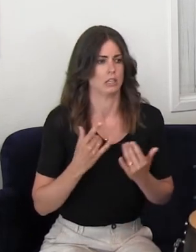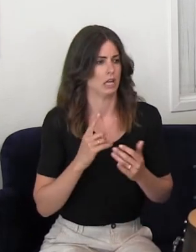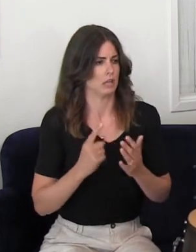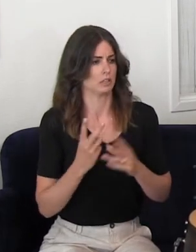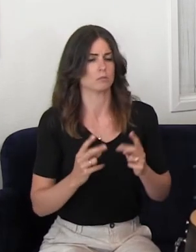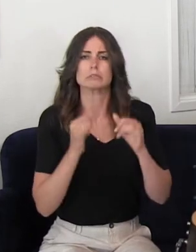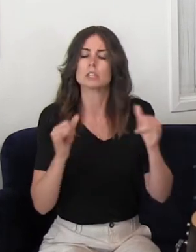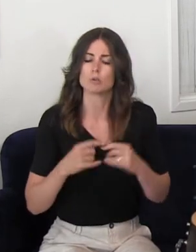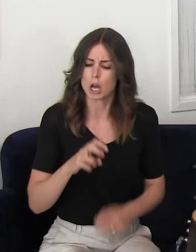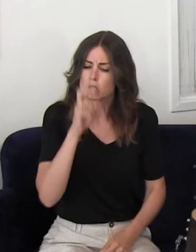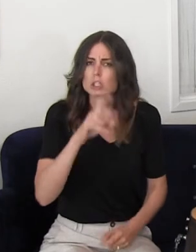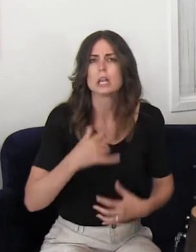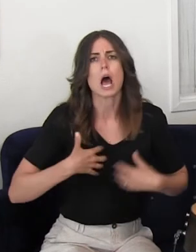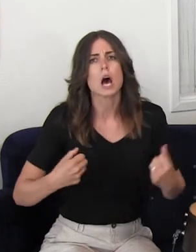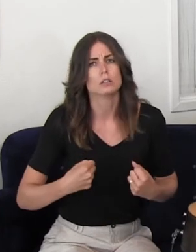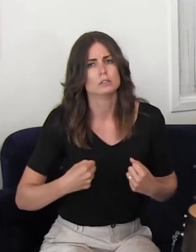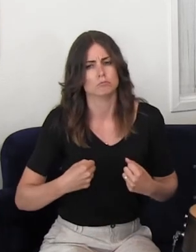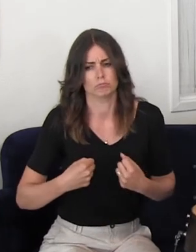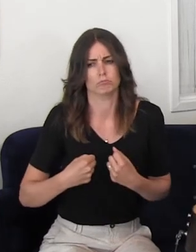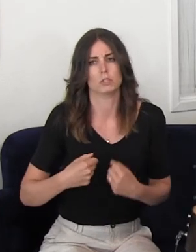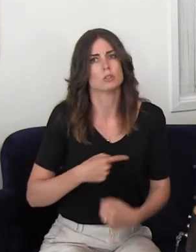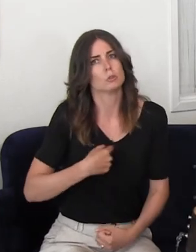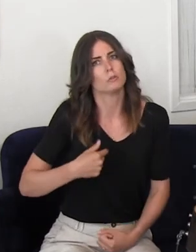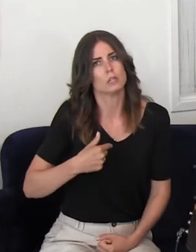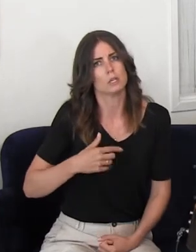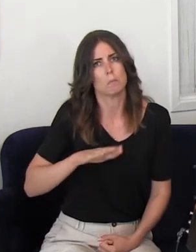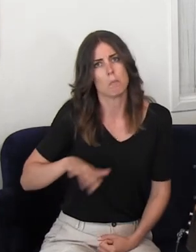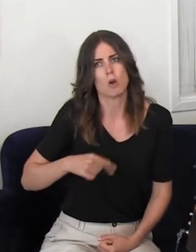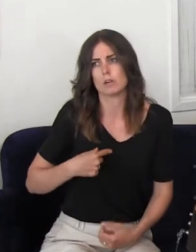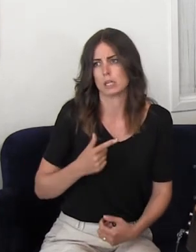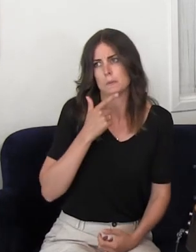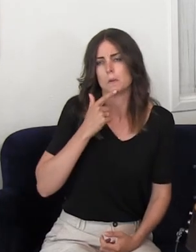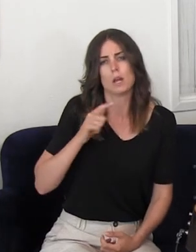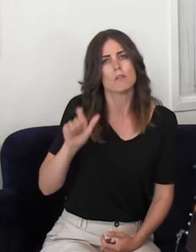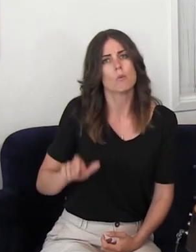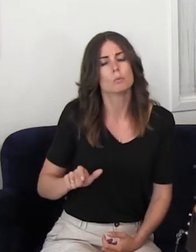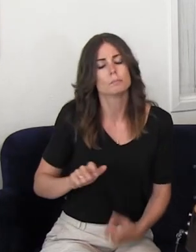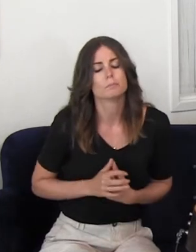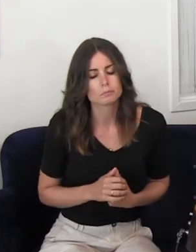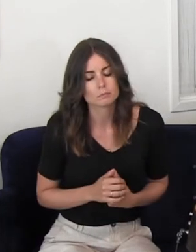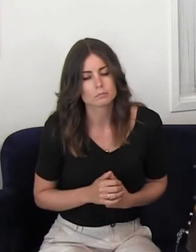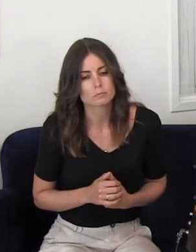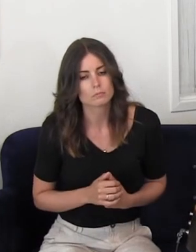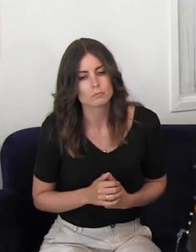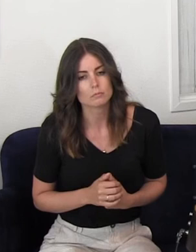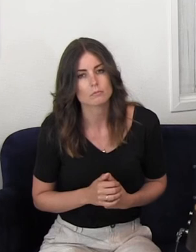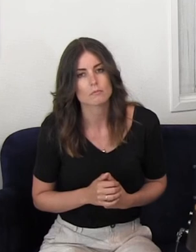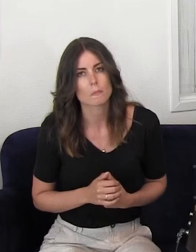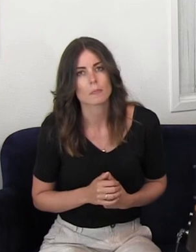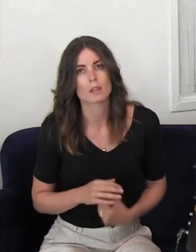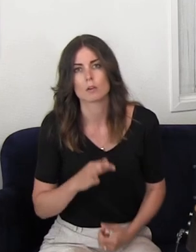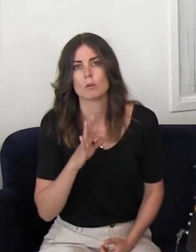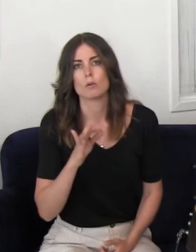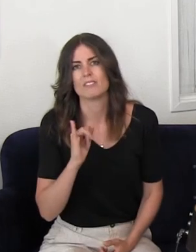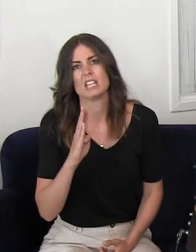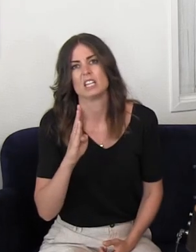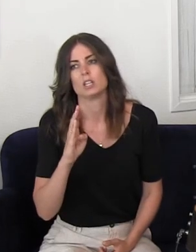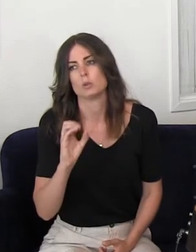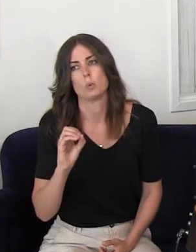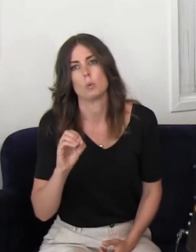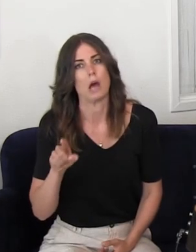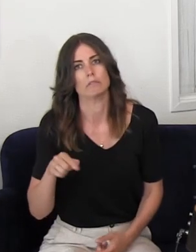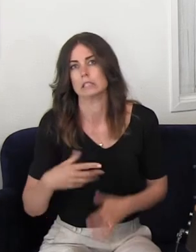Han såg ganska ilsken och arg ut, så vi unga var lite rädda för honom. Och nu var inte Fido känd för att vara vare